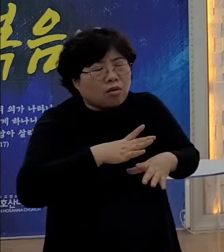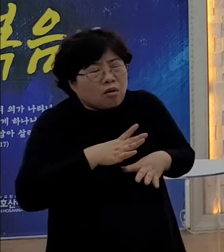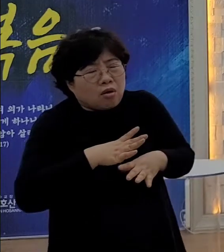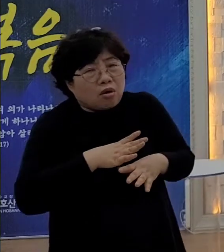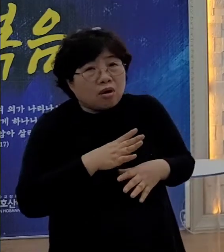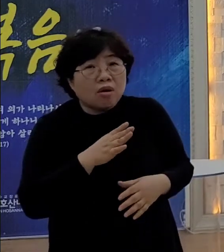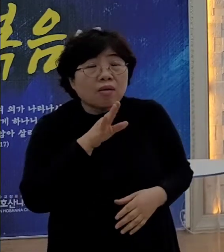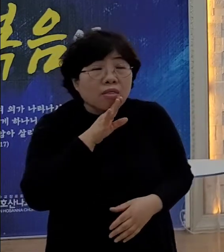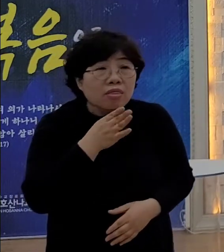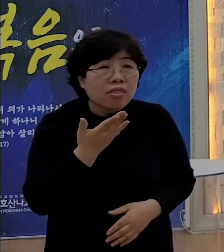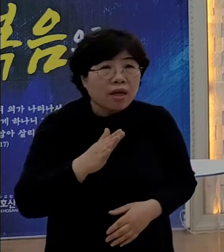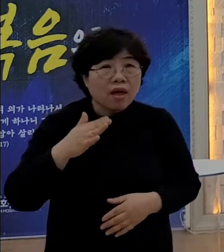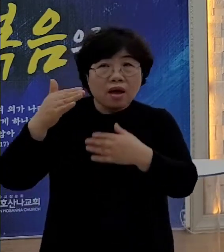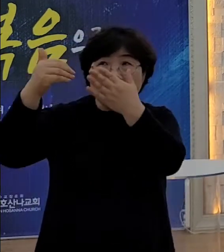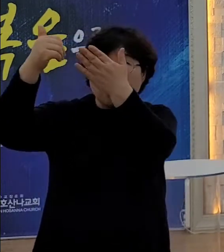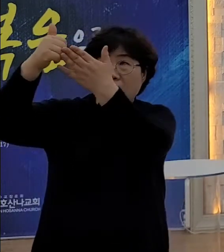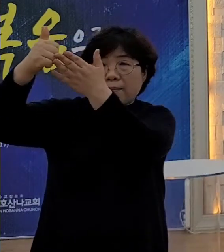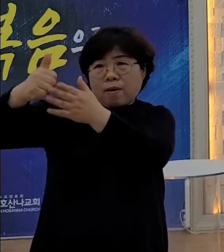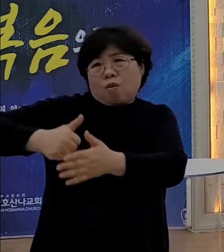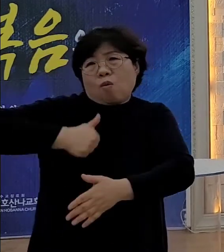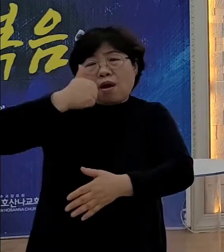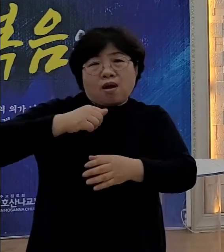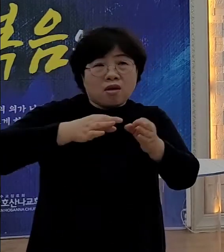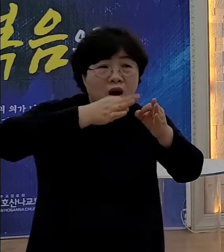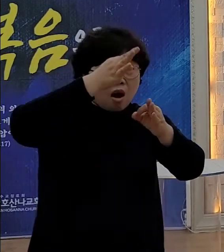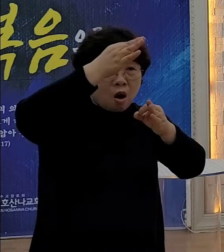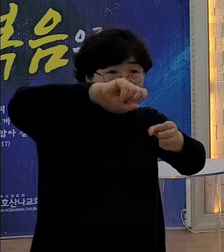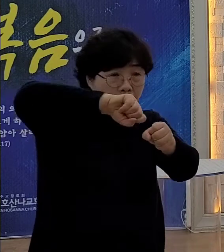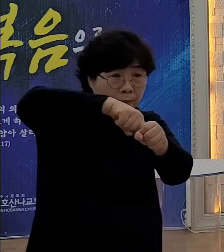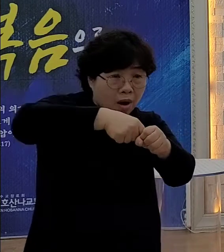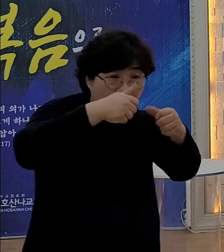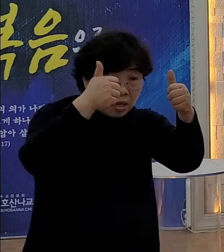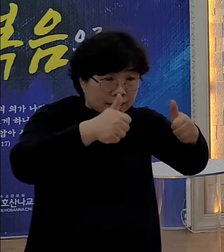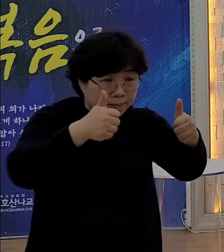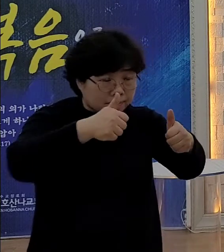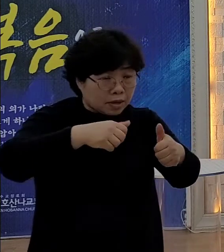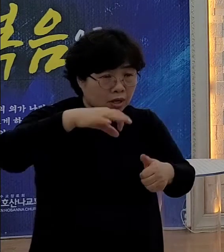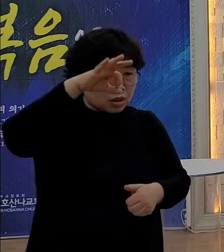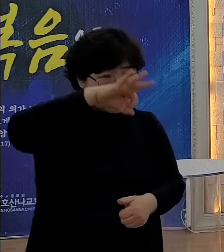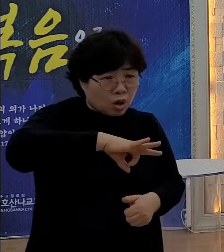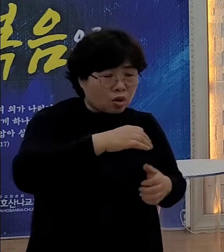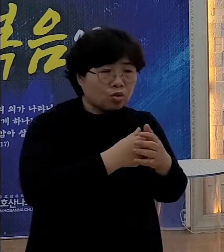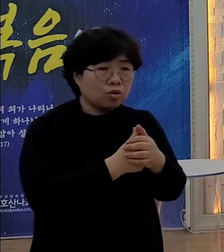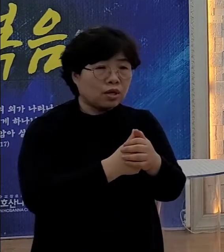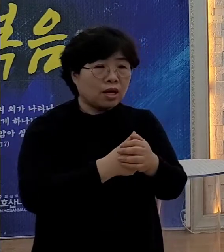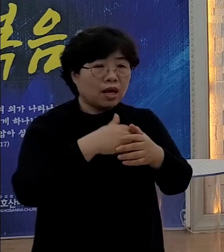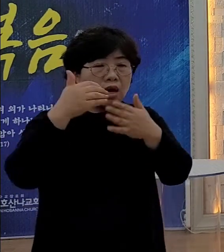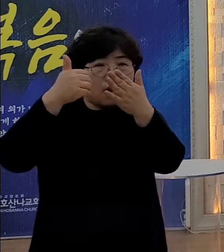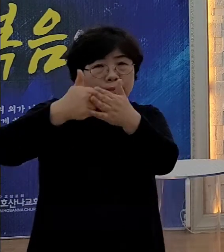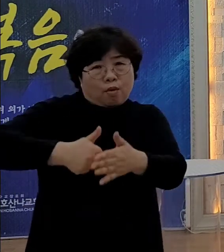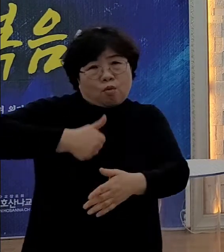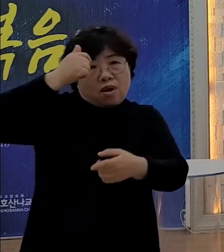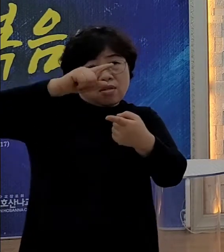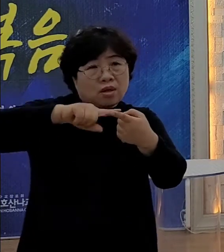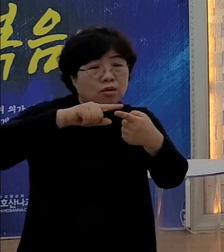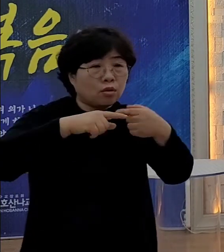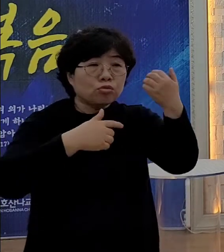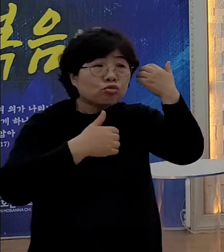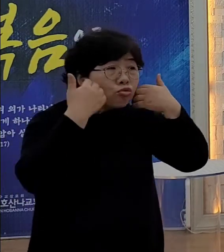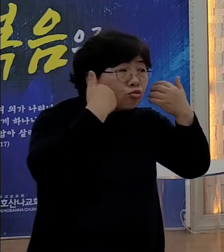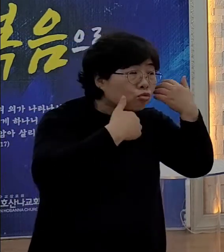진노하시고 우리에게 영원한 진노 형벌을 내리시는 심판과 저주의 권한이 있는 하나님의 진노에 대해서는